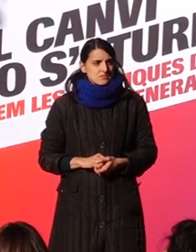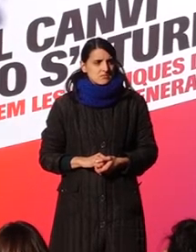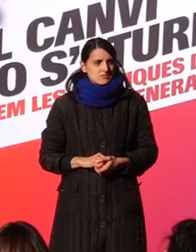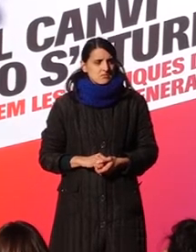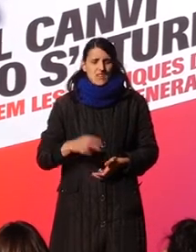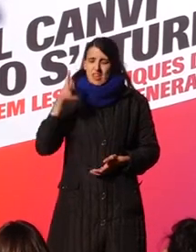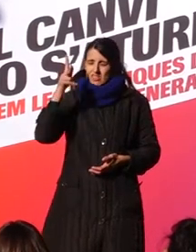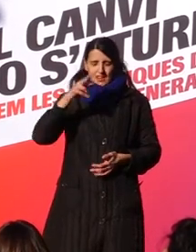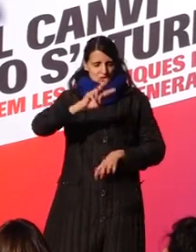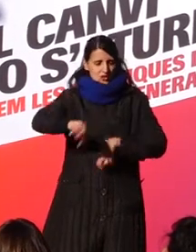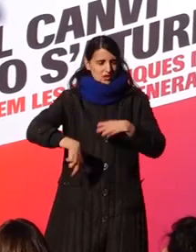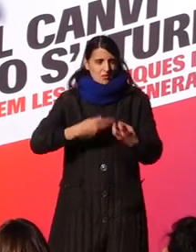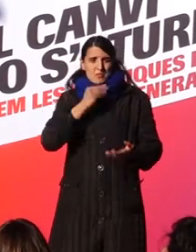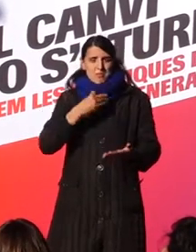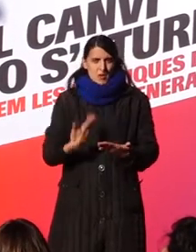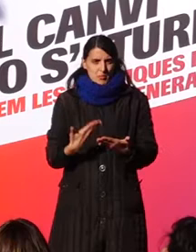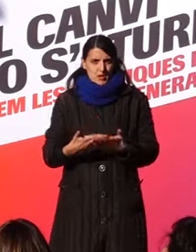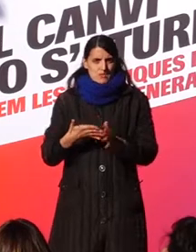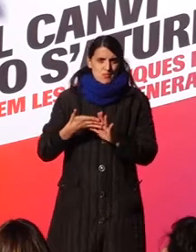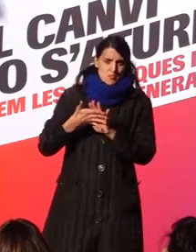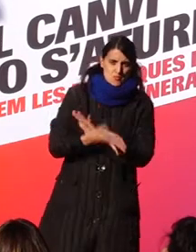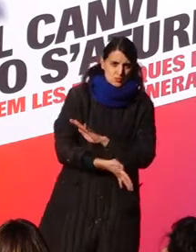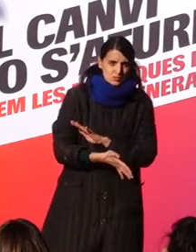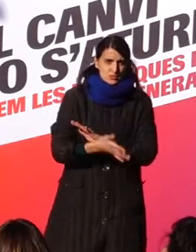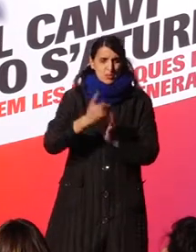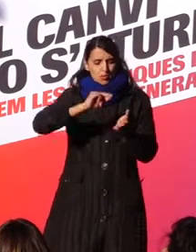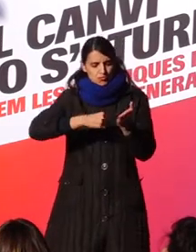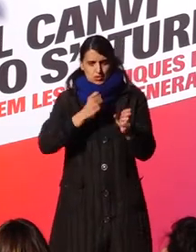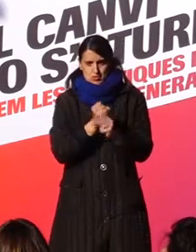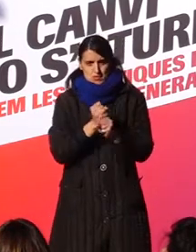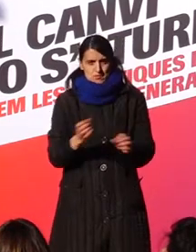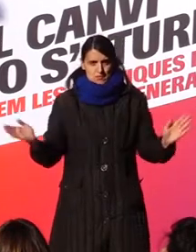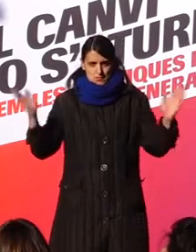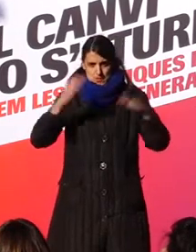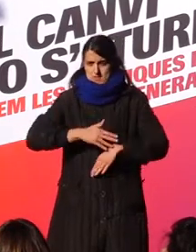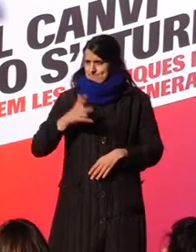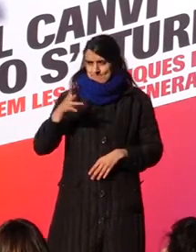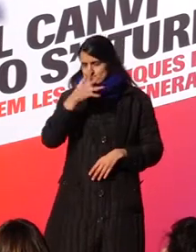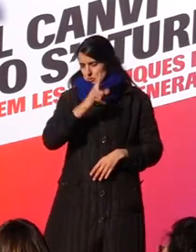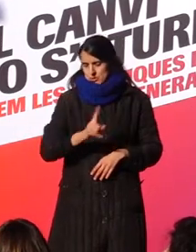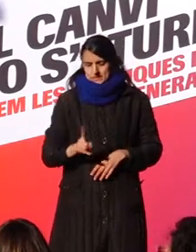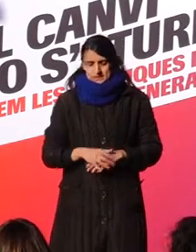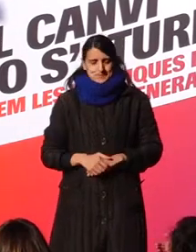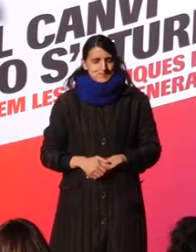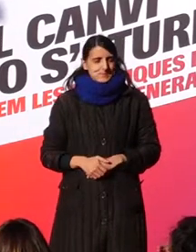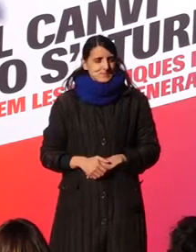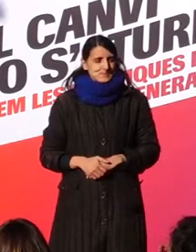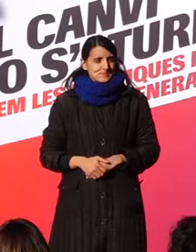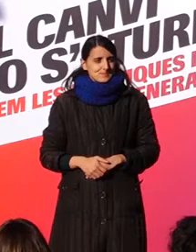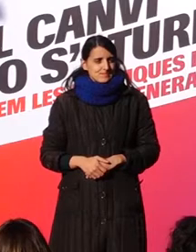nuestros papeles solo por no tener un contrato de trabajo por